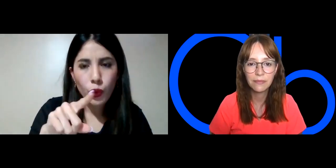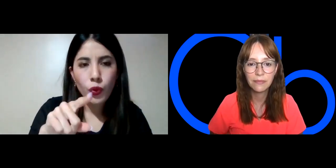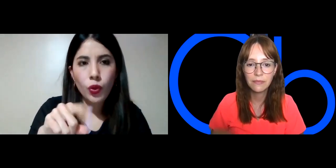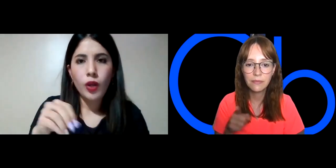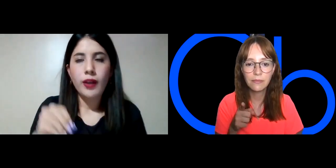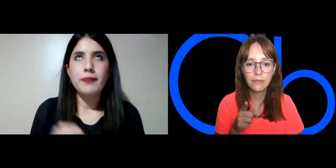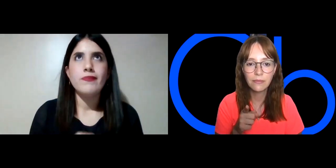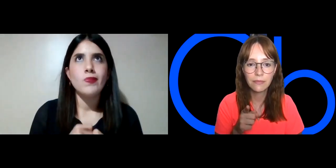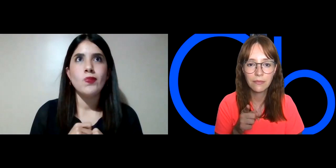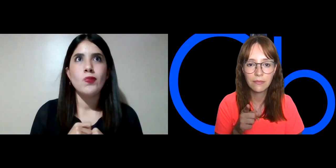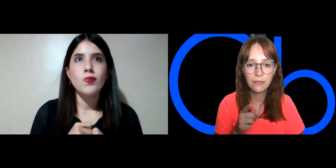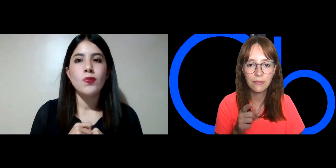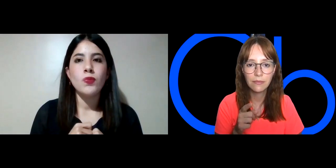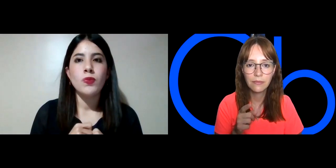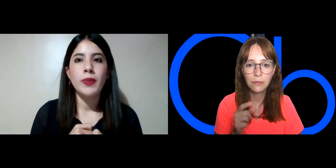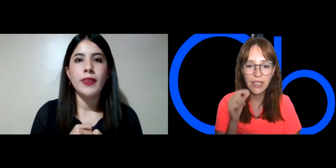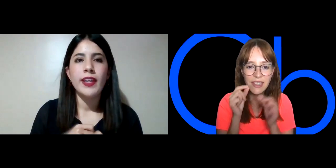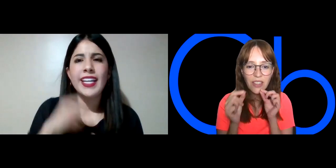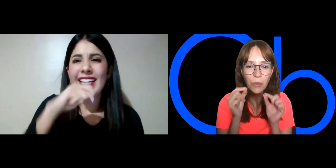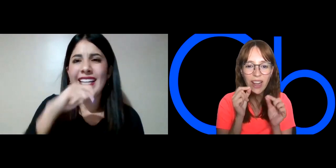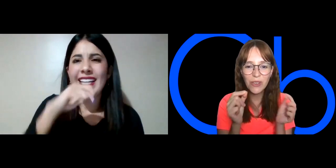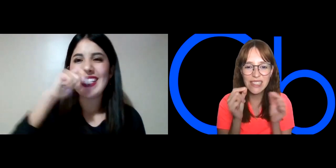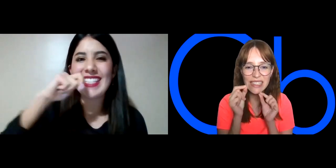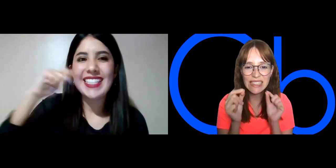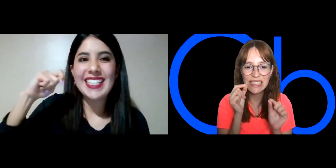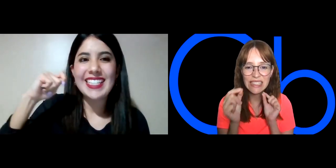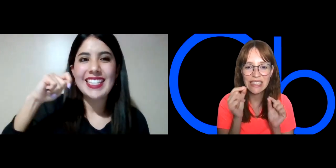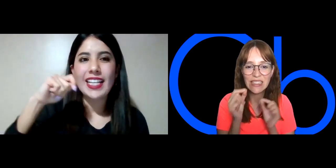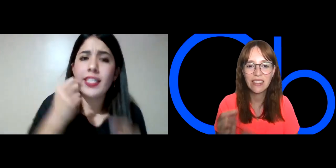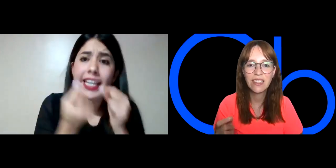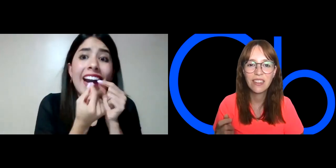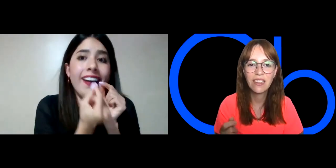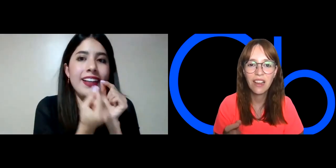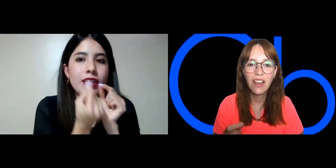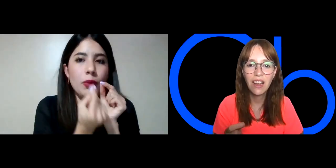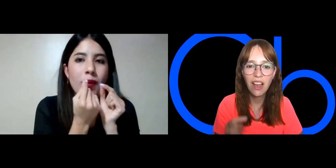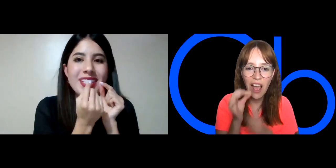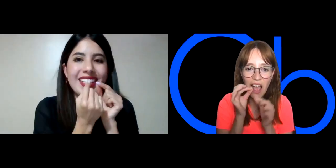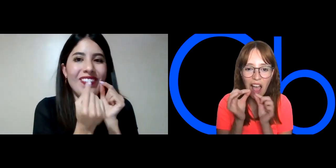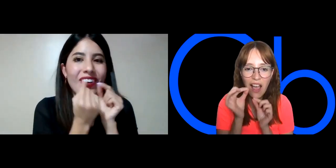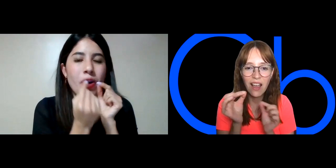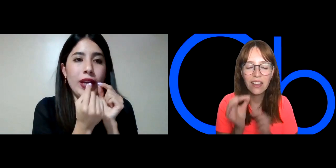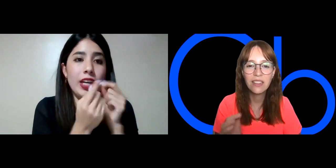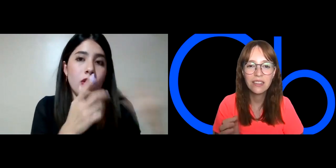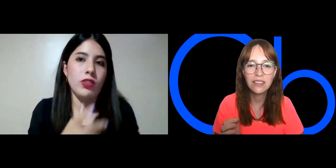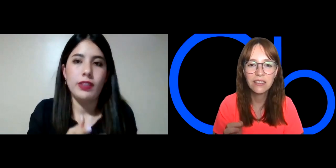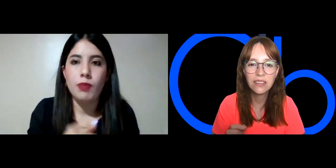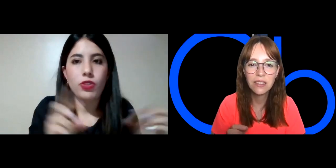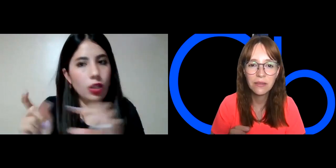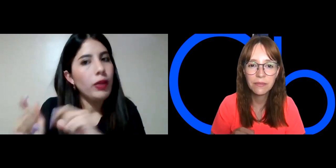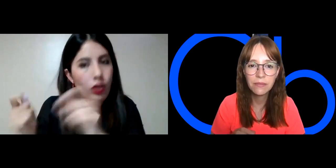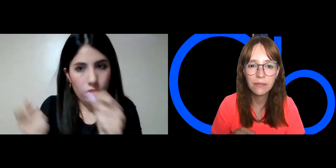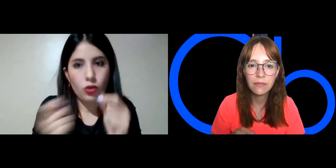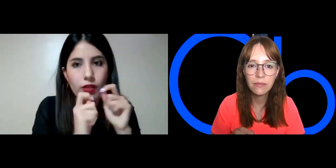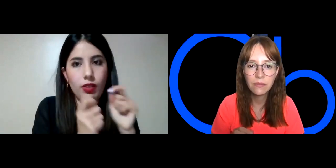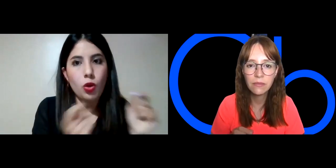tú. mm, Puede ser como algo así. sí, claro, lo vamos a hacer como el hilo. Incluso si tenemos hilo,